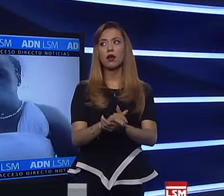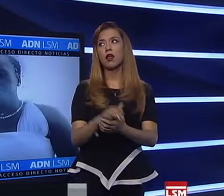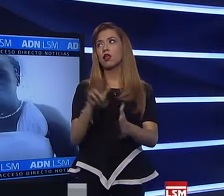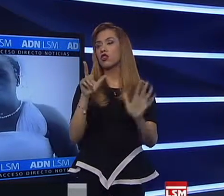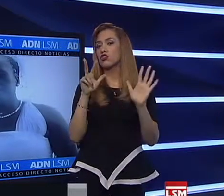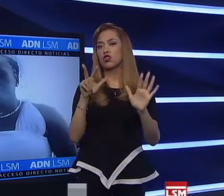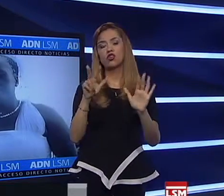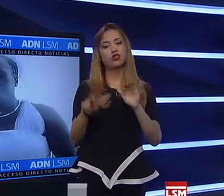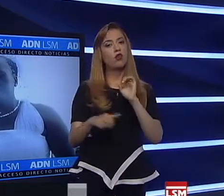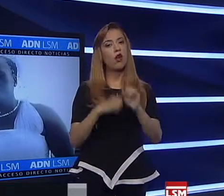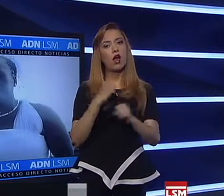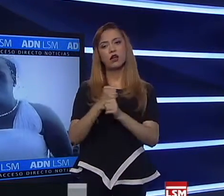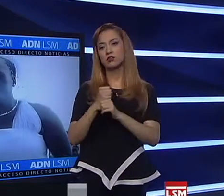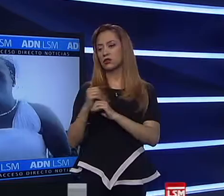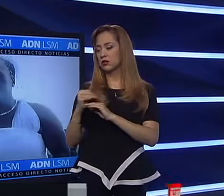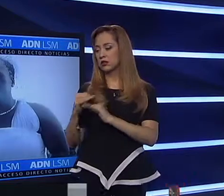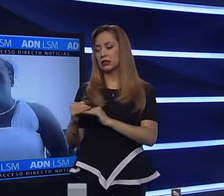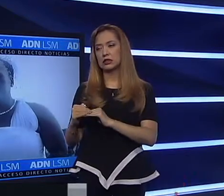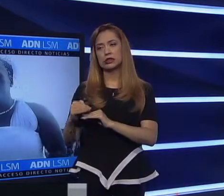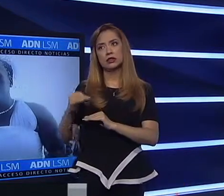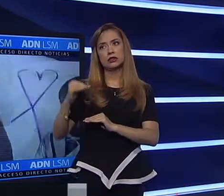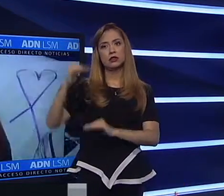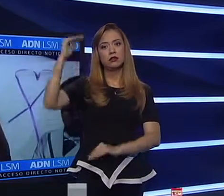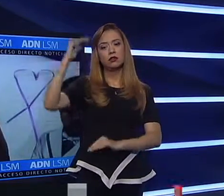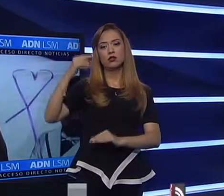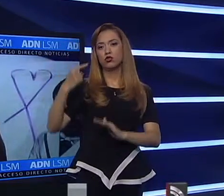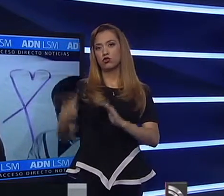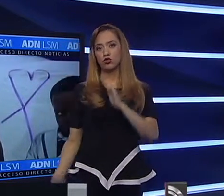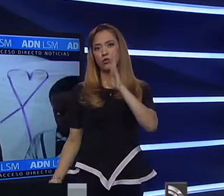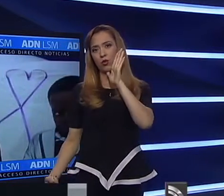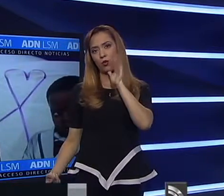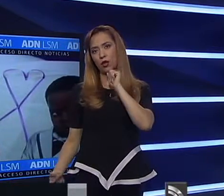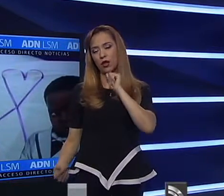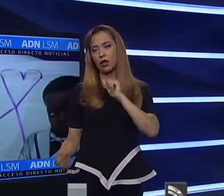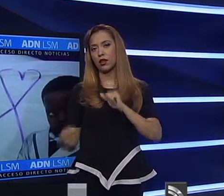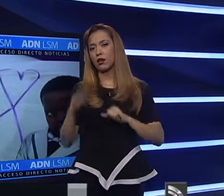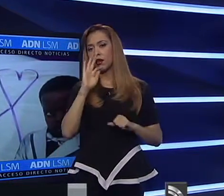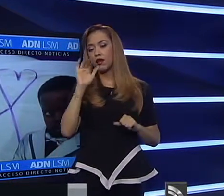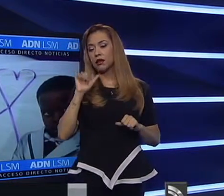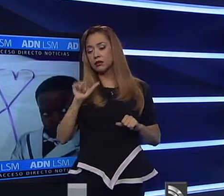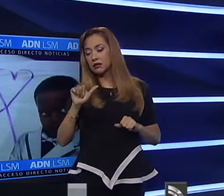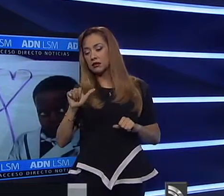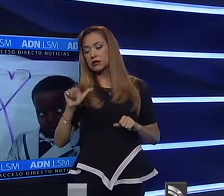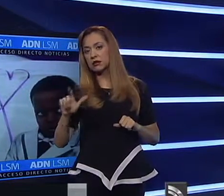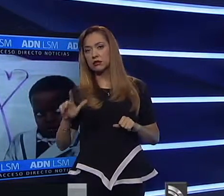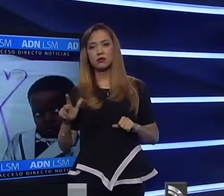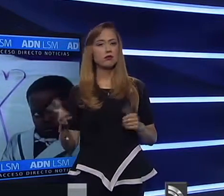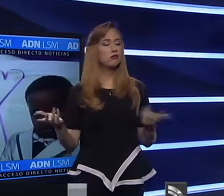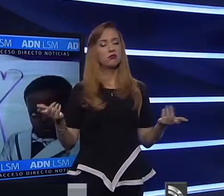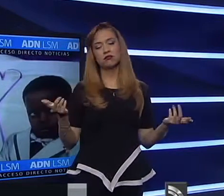18 años. El matrimonio de una persona menor de esa edad produce de pleno derecho la